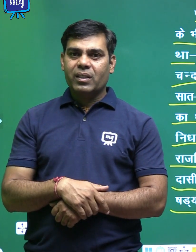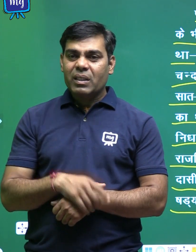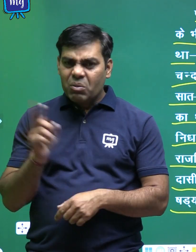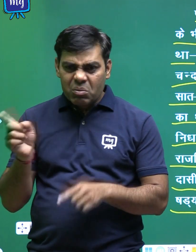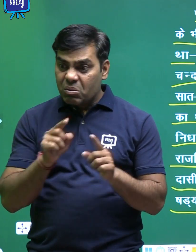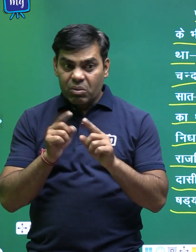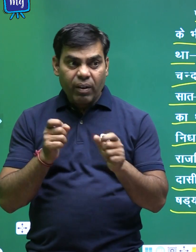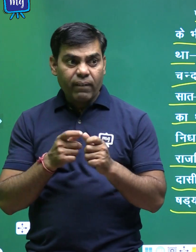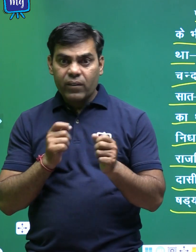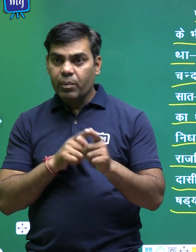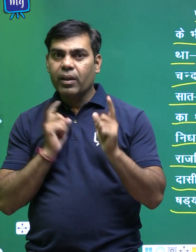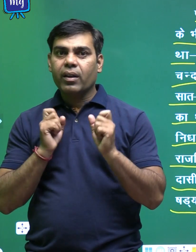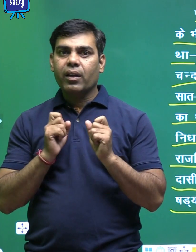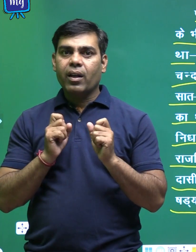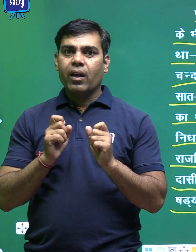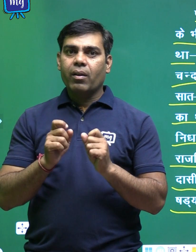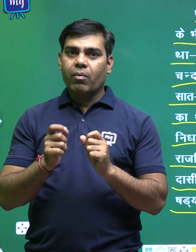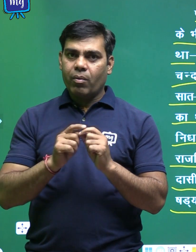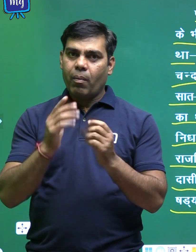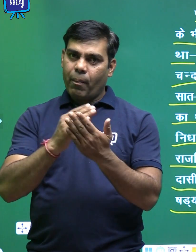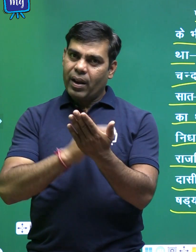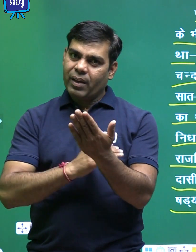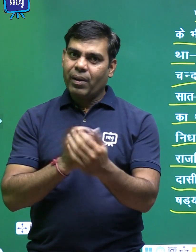षड्यंत्र में लगा हुआ था।